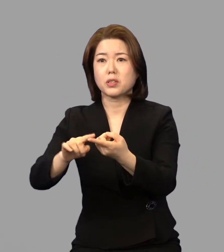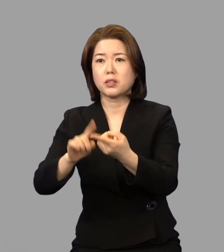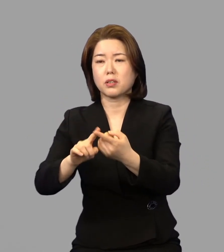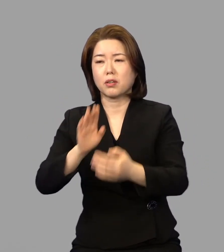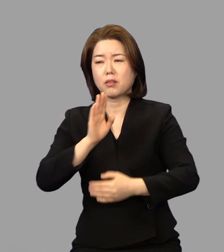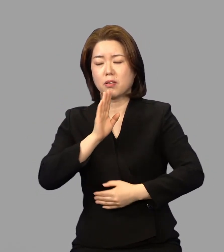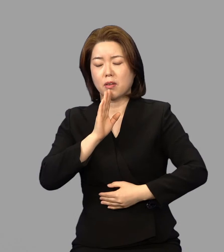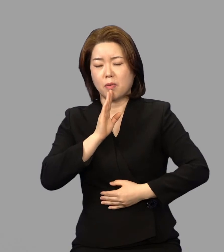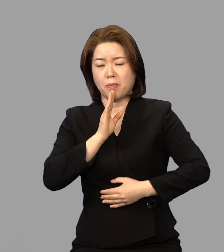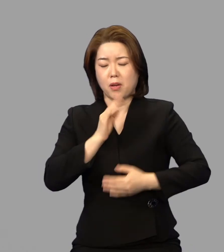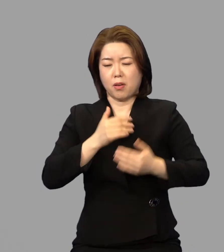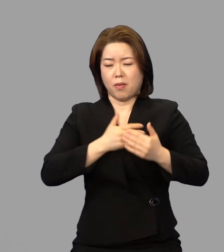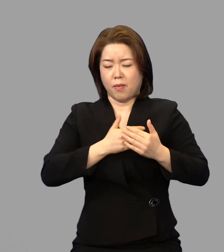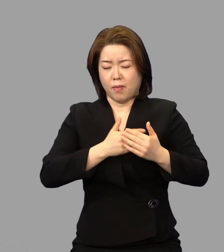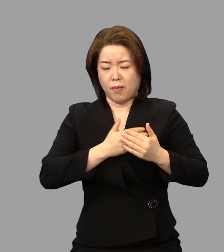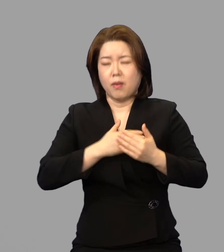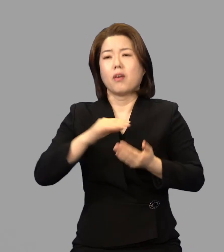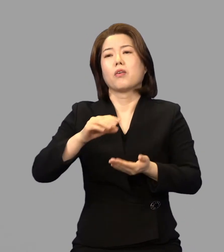떨릴 정도로,